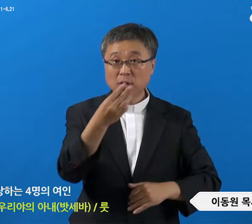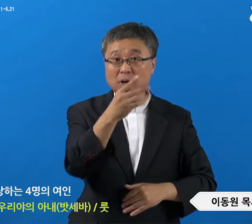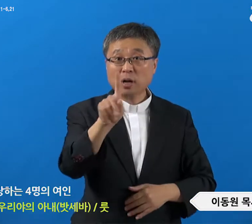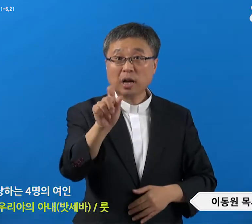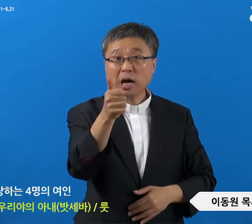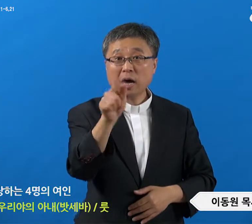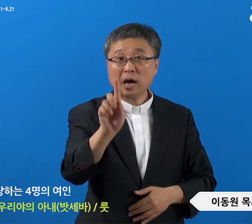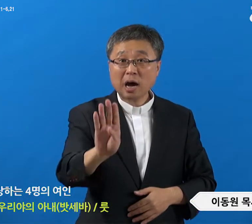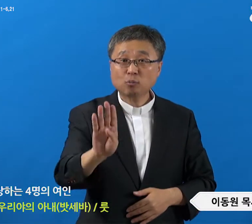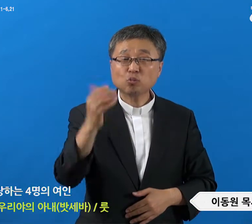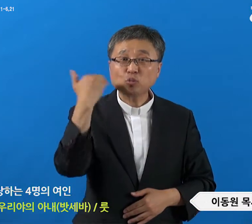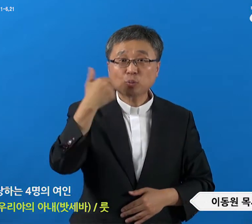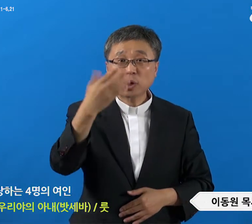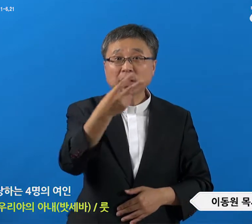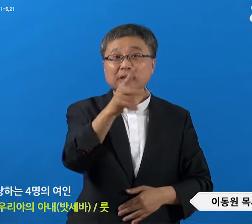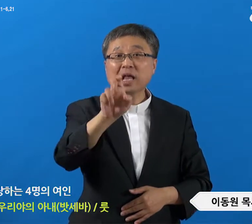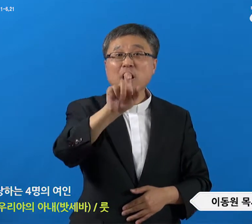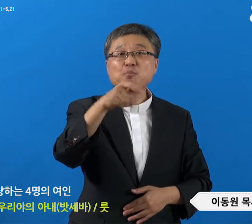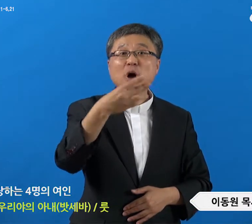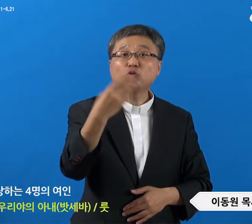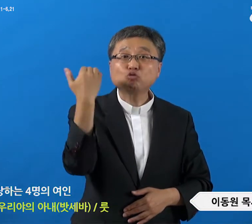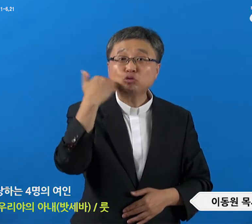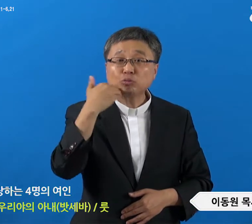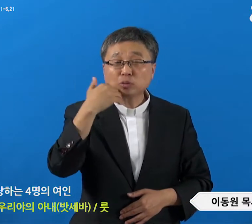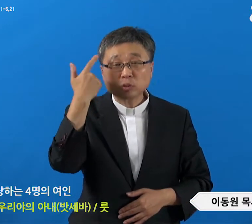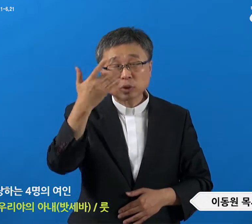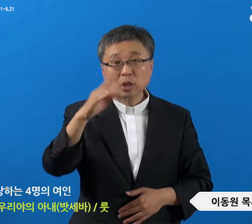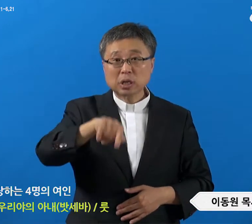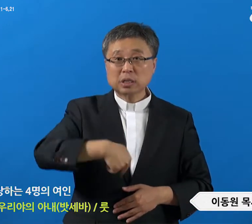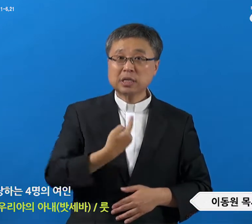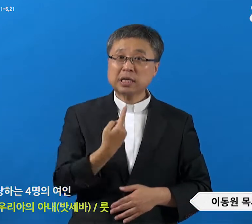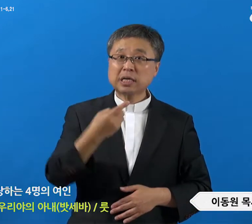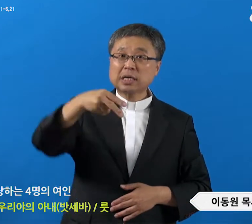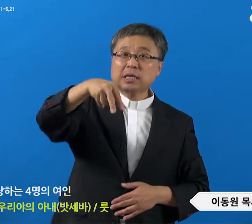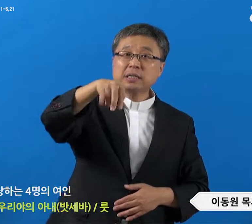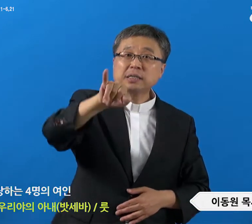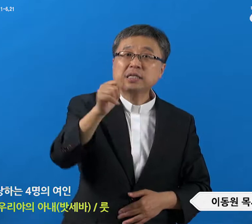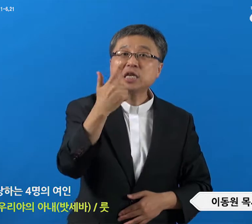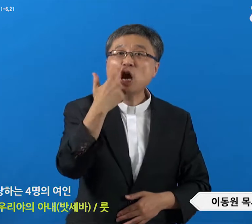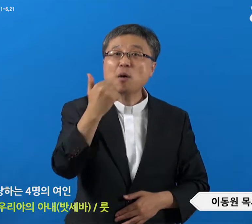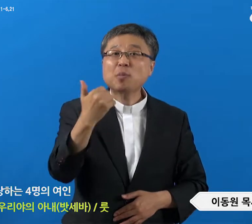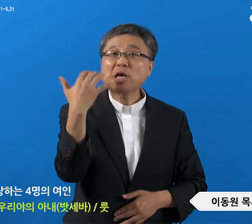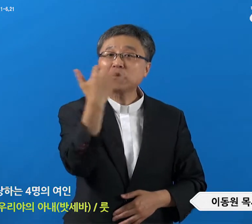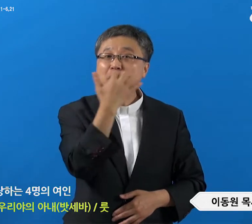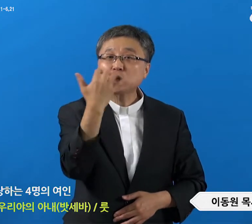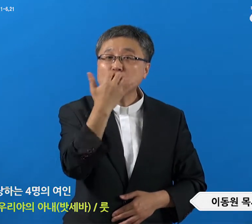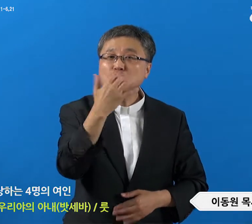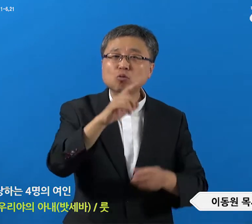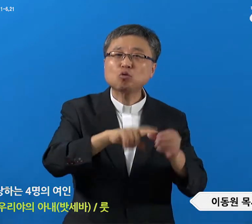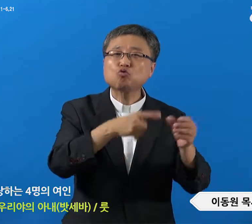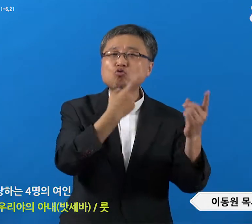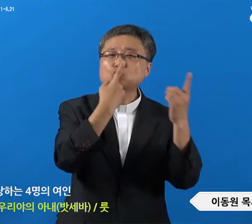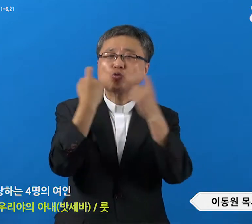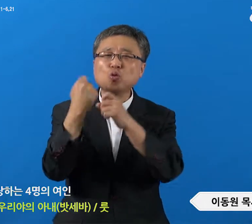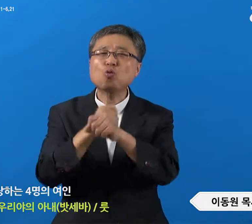누구예요? 다말은 누굽니까? 우선 다말부터. 다말은 자기의 시아버지를 성적으로 유혹하던